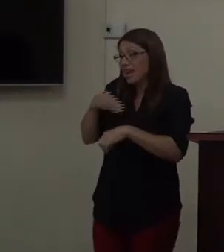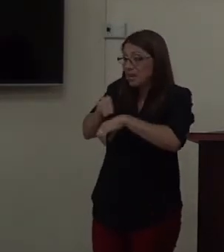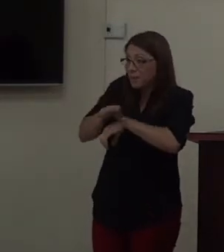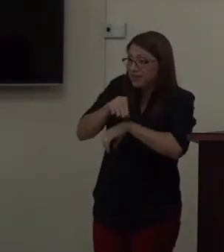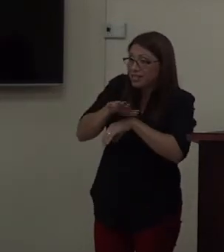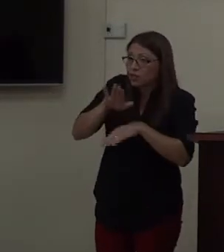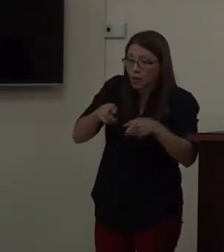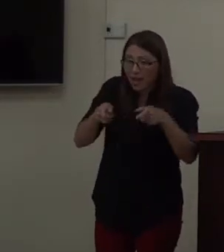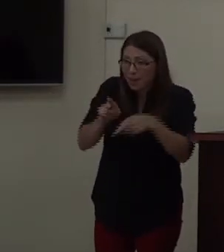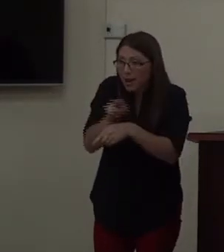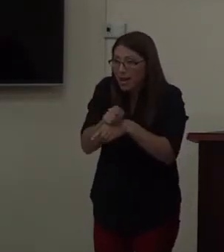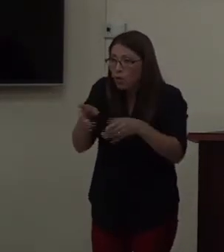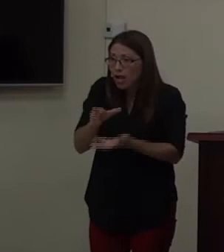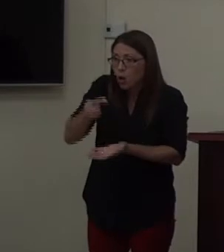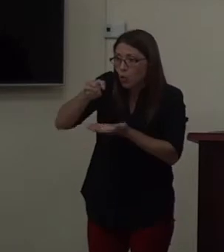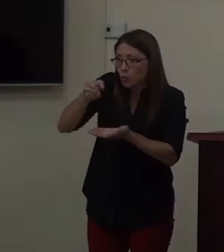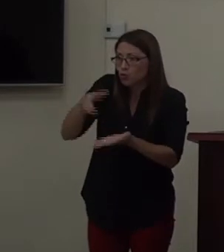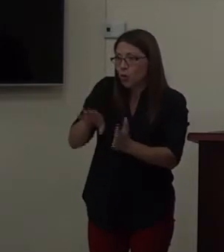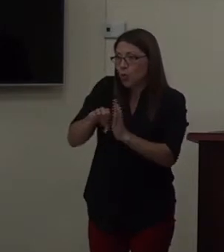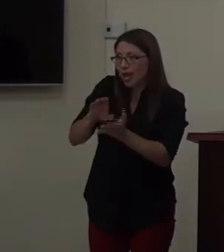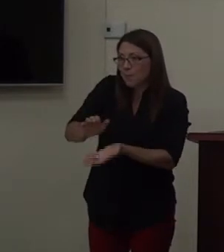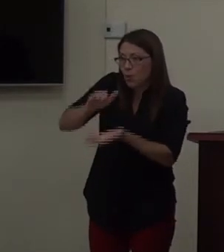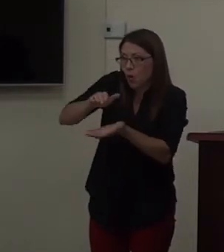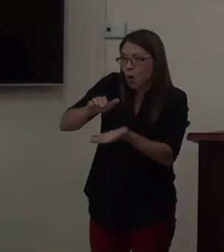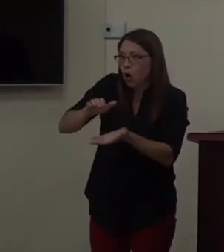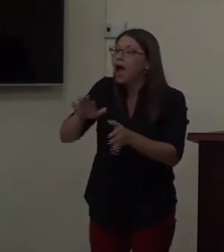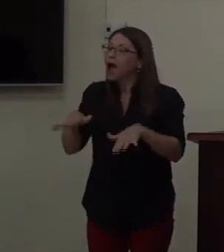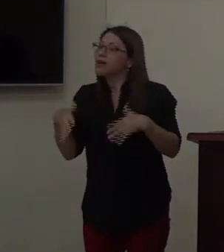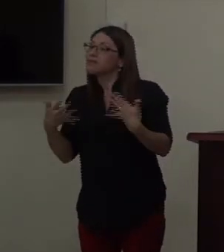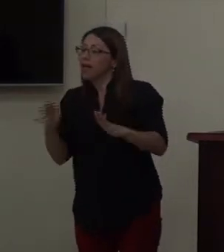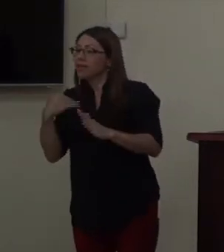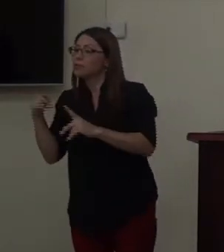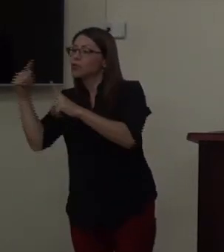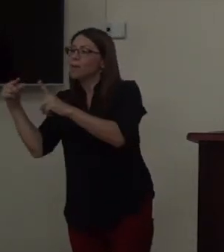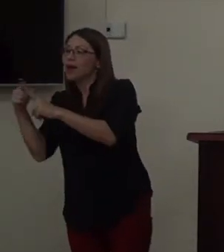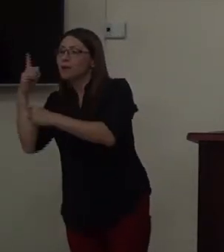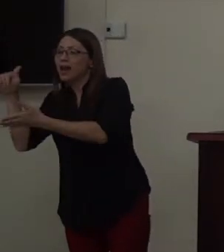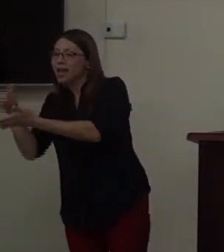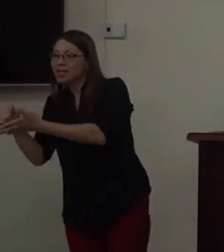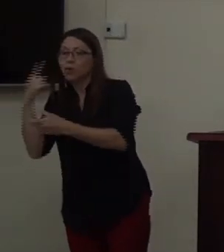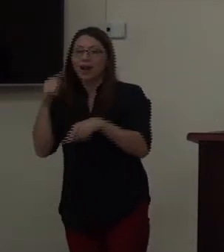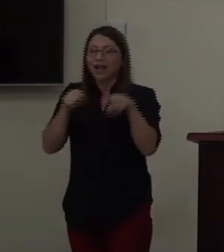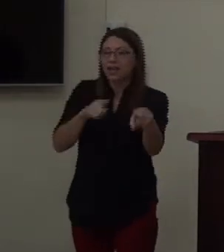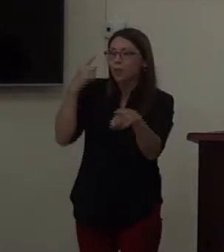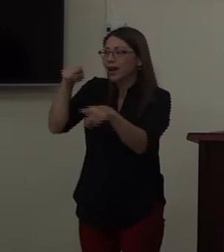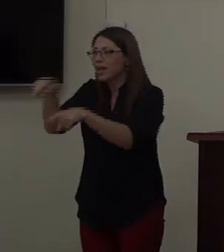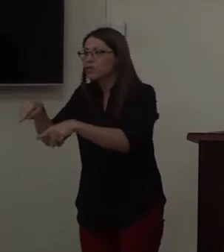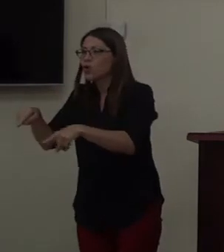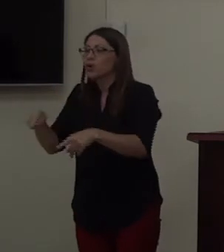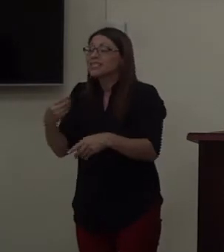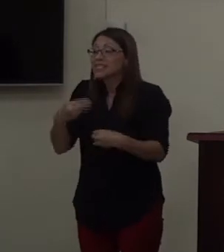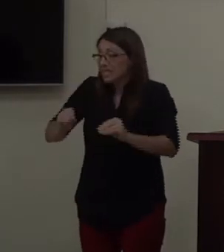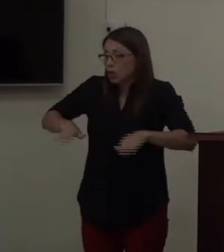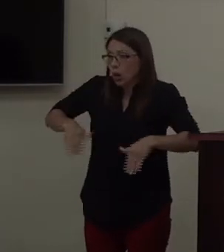por ejemplo, porque, ok, ¿cómo tenemos ya una palabra para esto, para aquello? Si no, hacemos quiénes se involucran en la decisión de qué